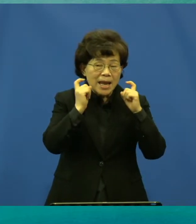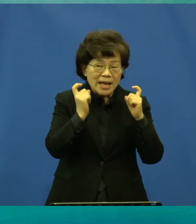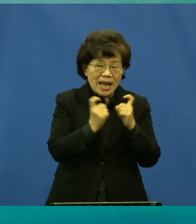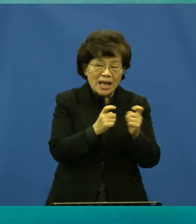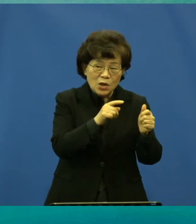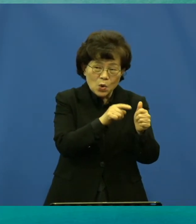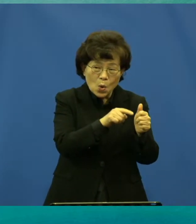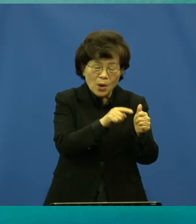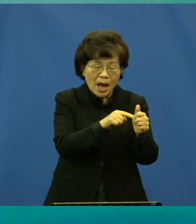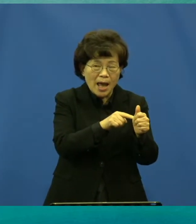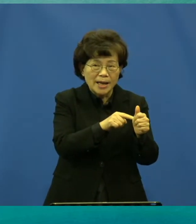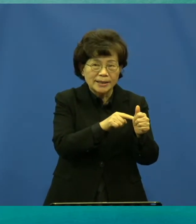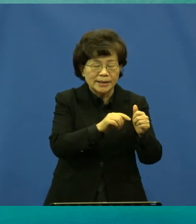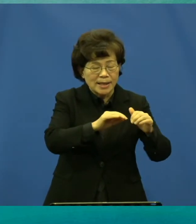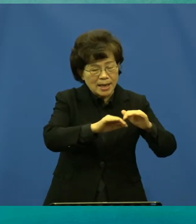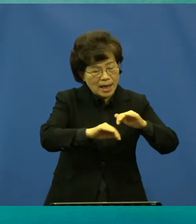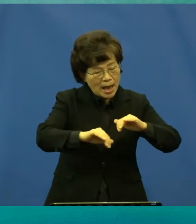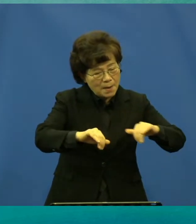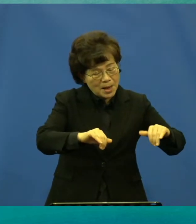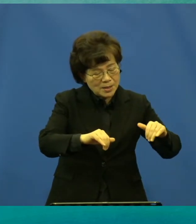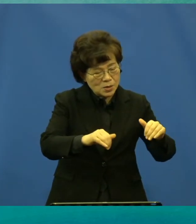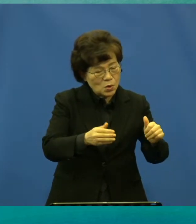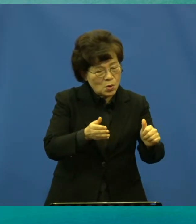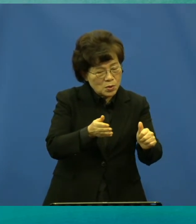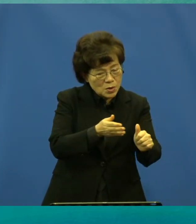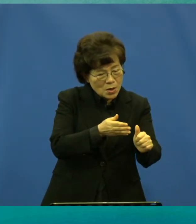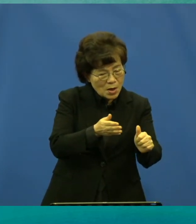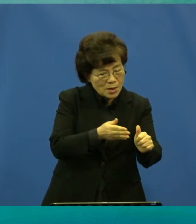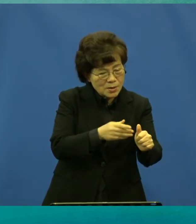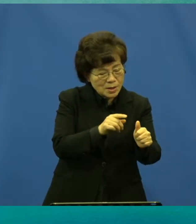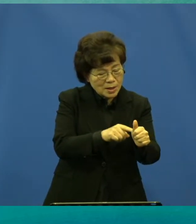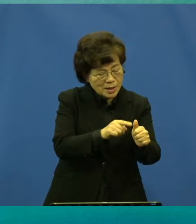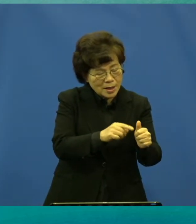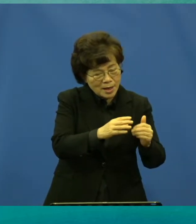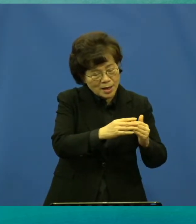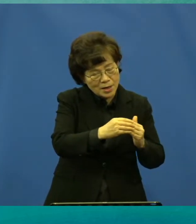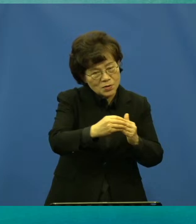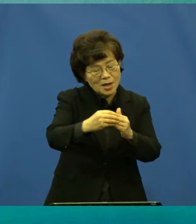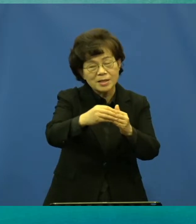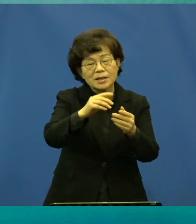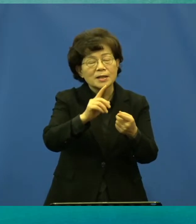개입하시고 또 어떻게 관여하시고 어떻게 그를 이끌어 가시는지,